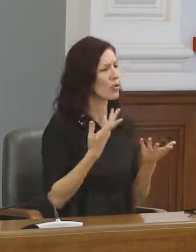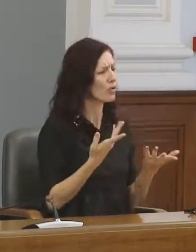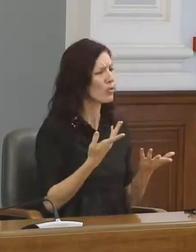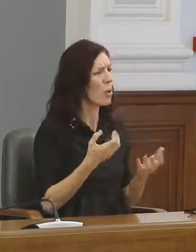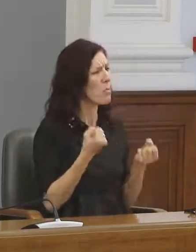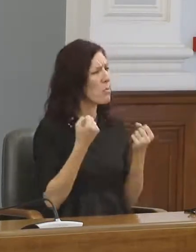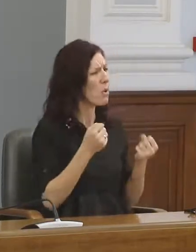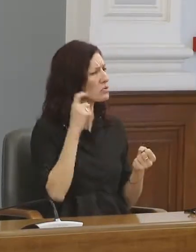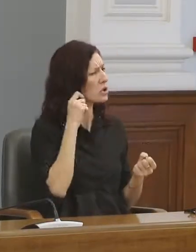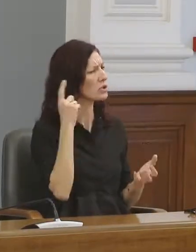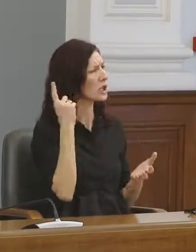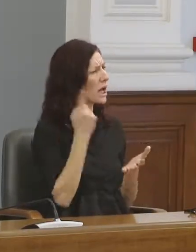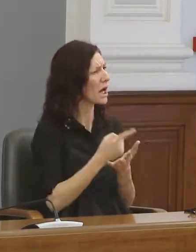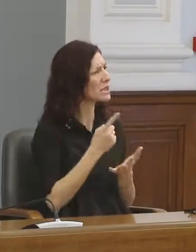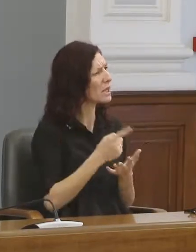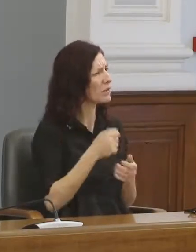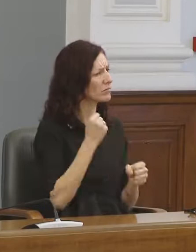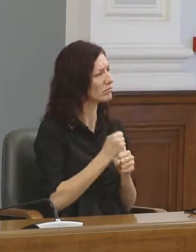ли вършат работа.